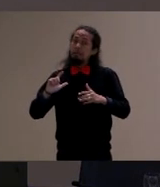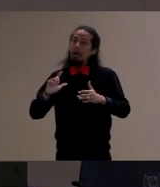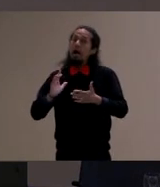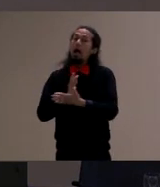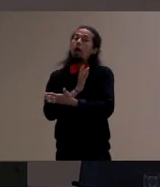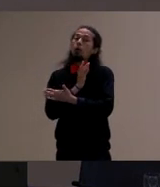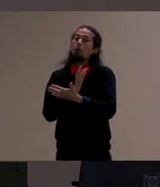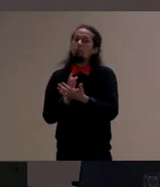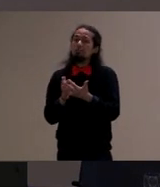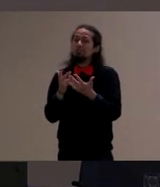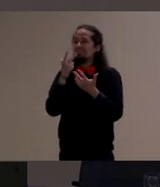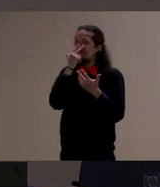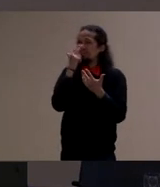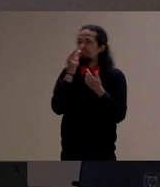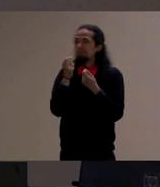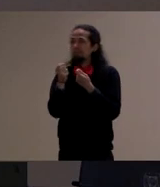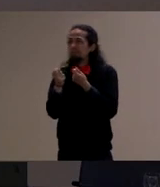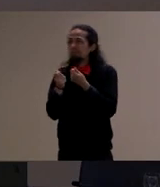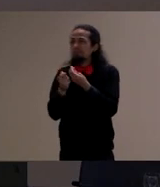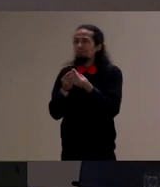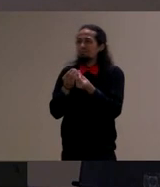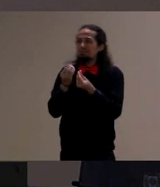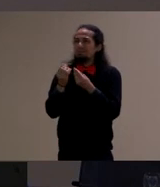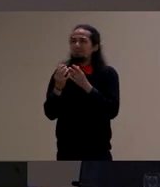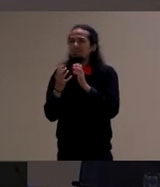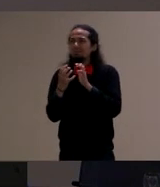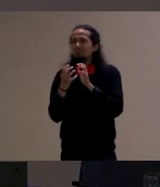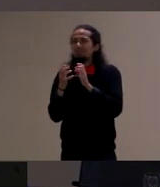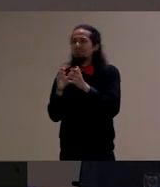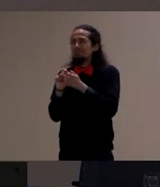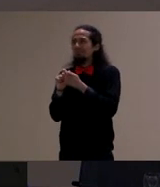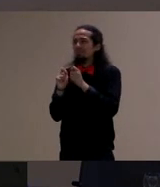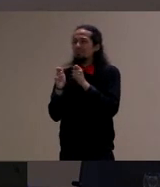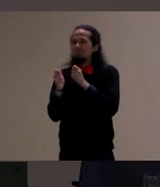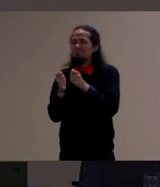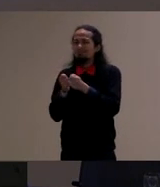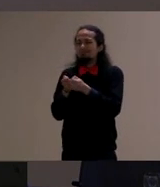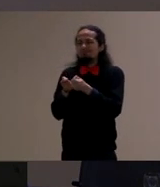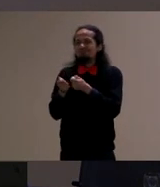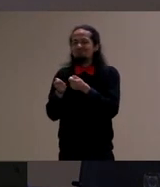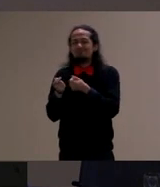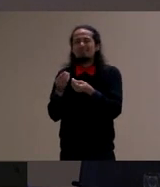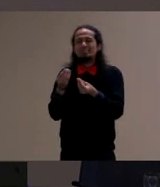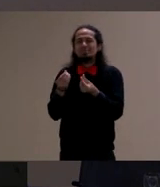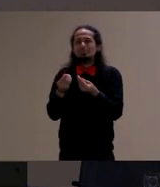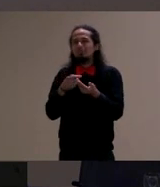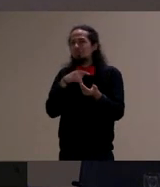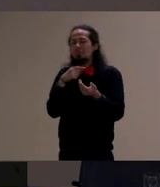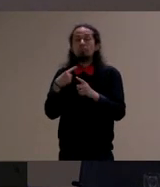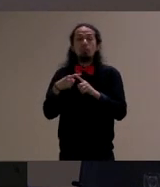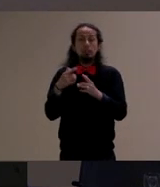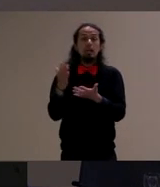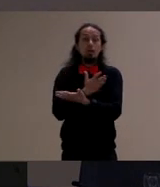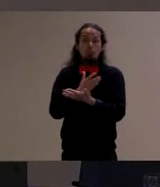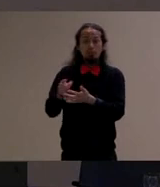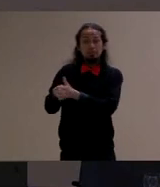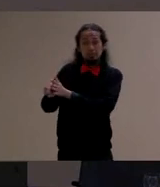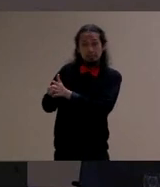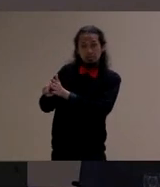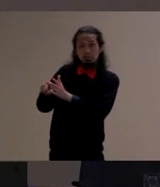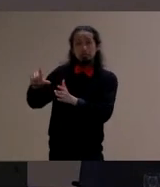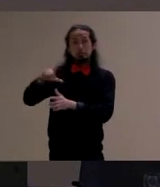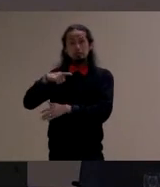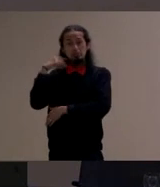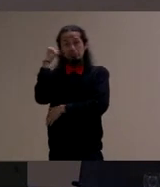né alguns e algumas das pesquisadoras lá presentes em uma concepção de